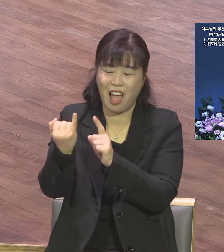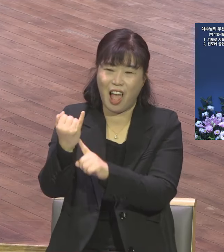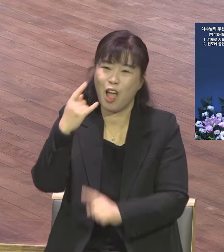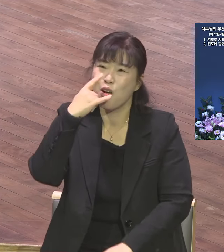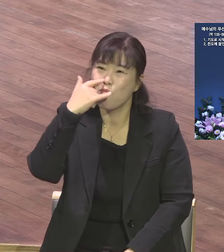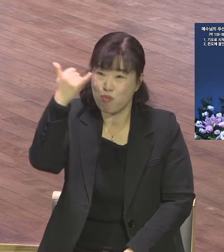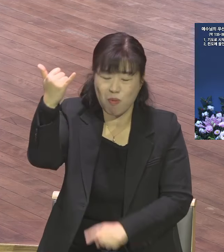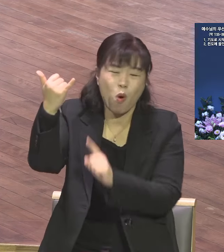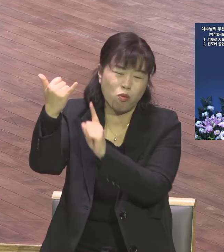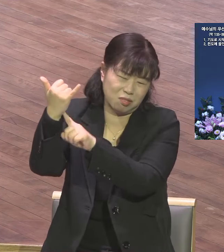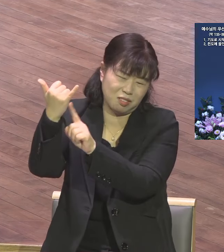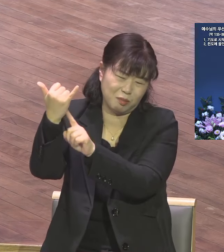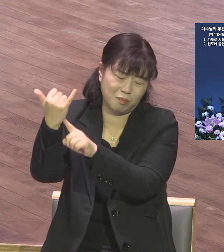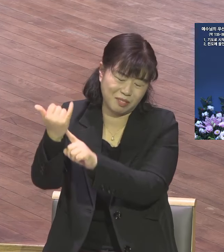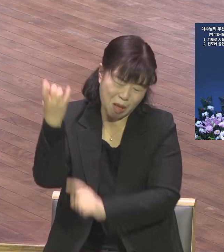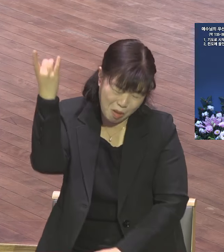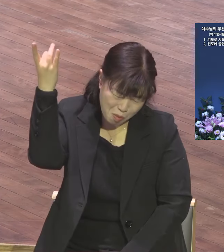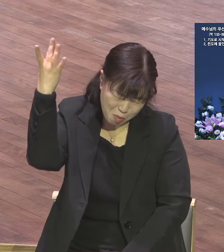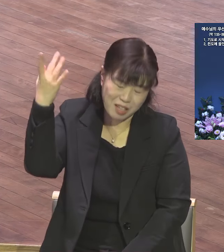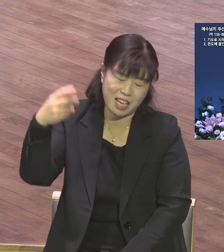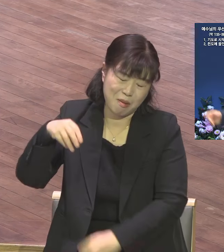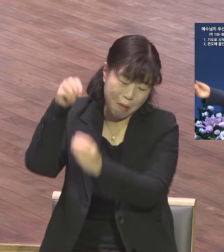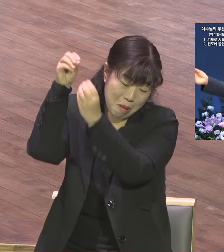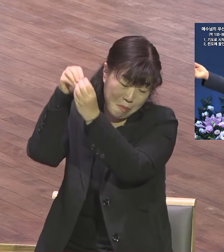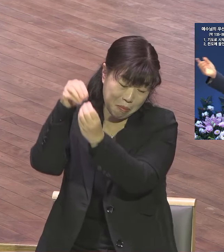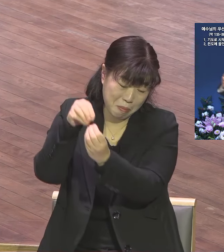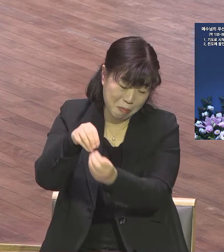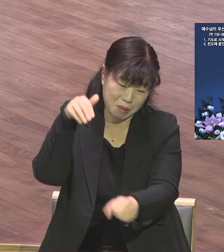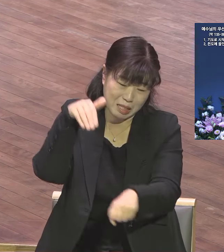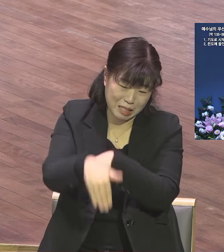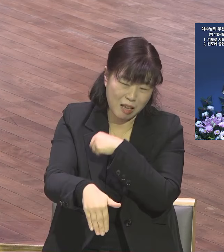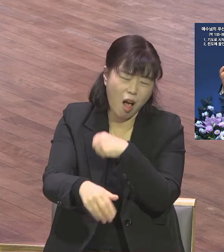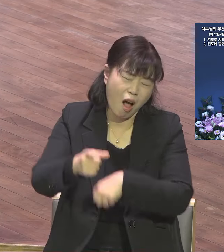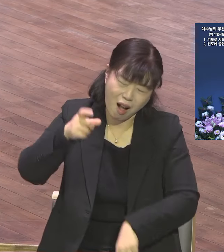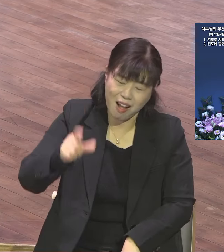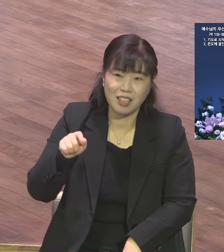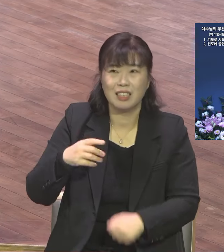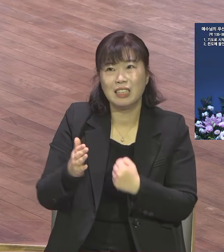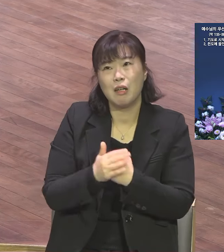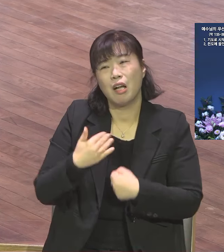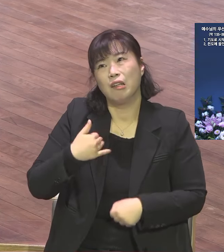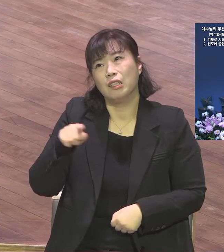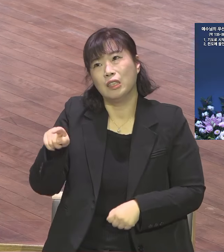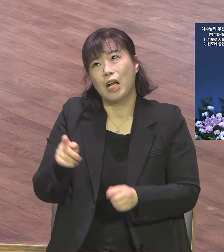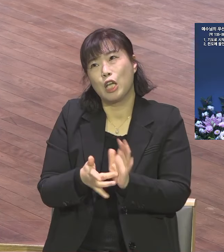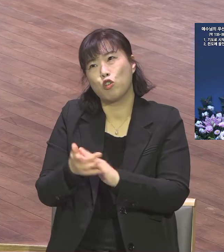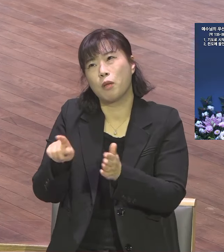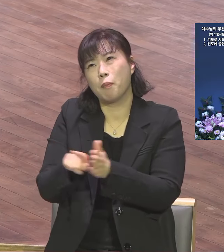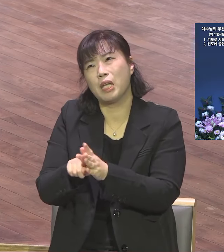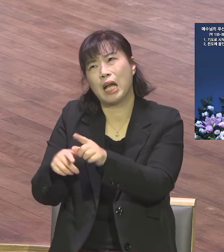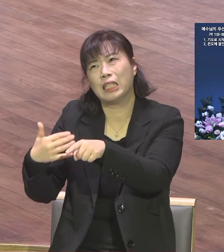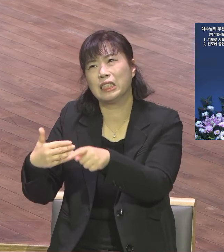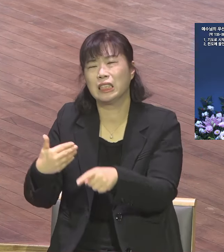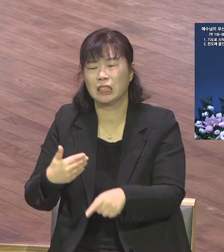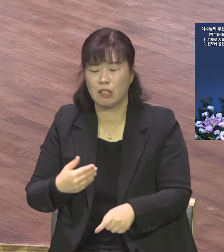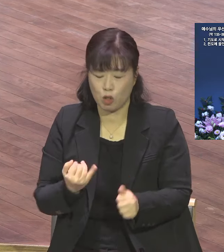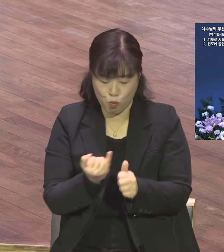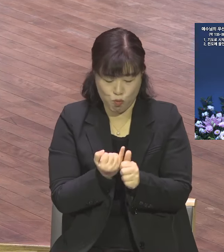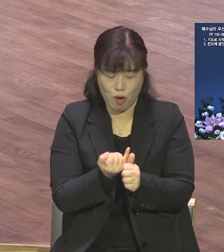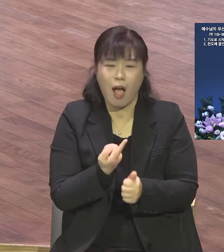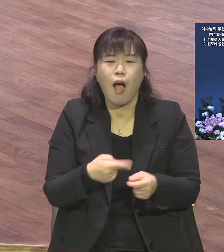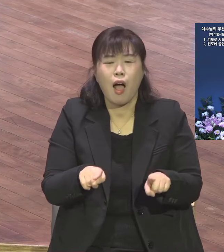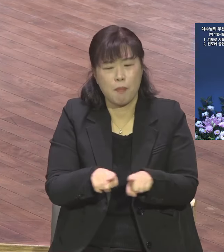도저히 안, 내가 부산에 있으니까 할 수가 없는 거요. 그래서 내가 친구인데 내하고 버스인데 같이 했던, 내가 청년회 회장할 때 총무했던 이재호